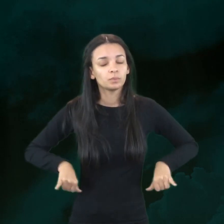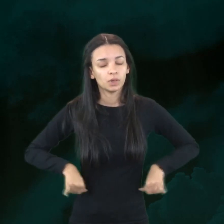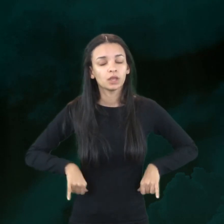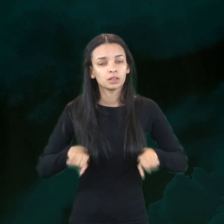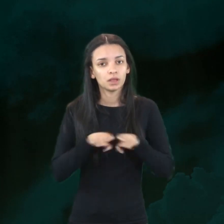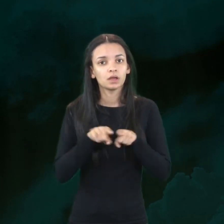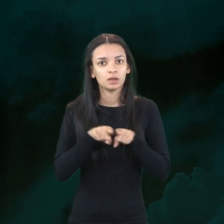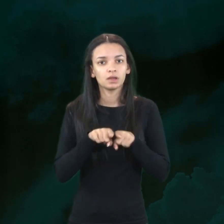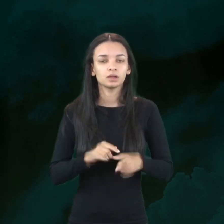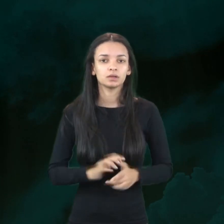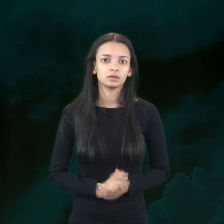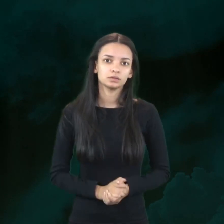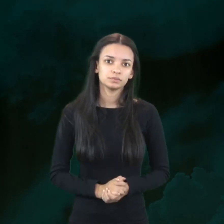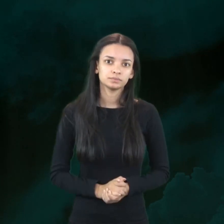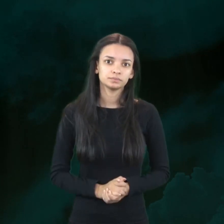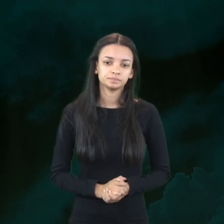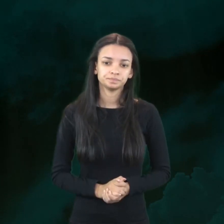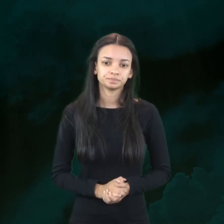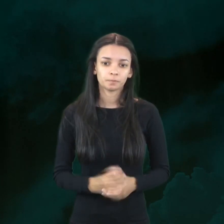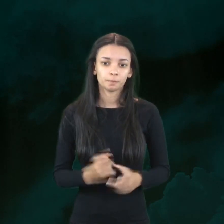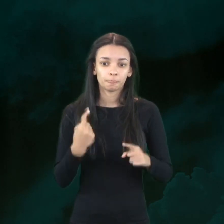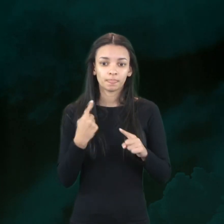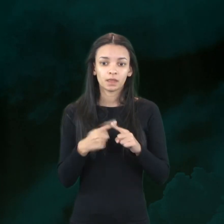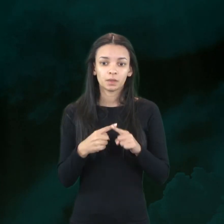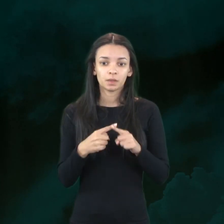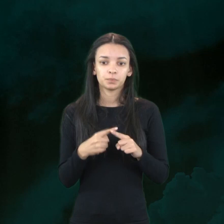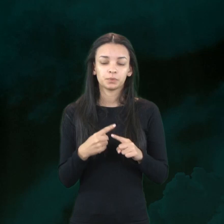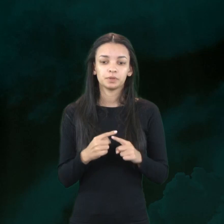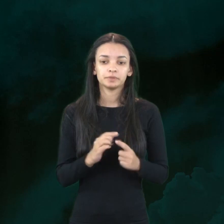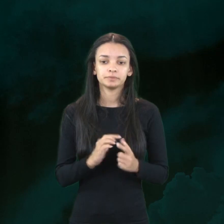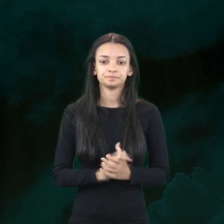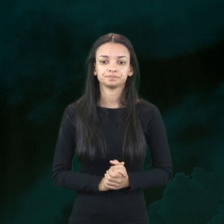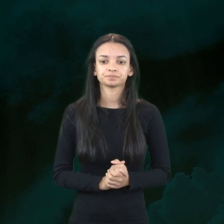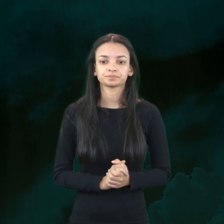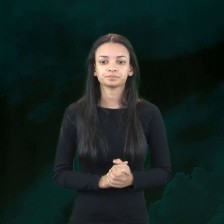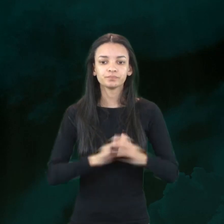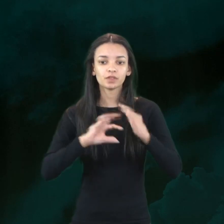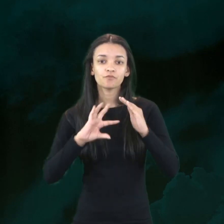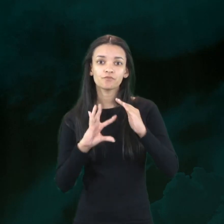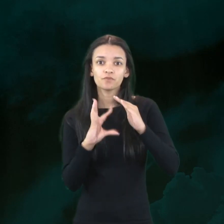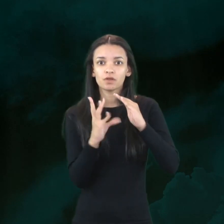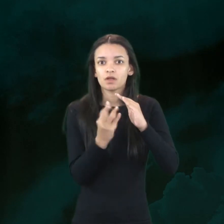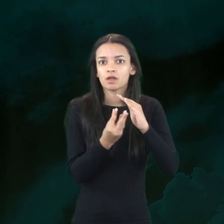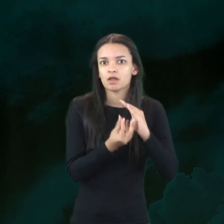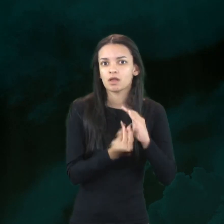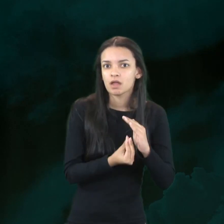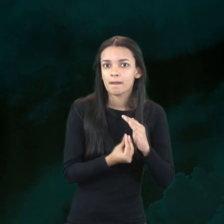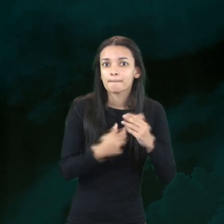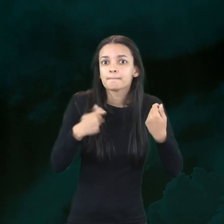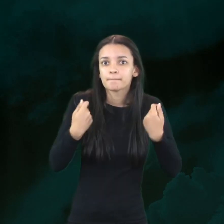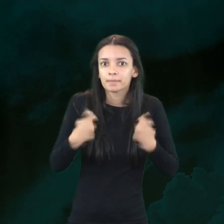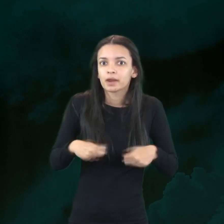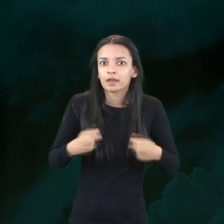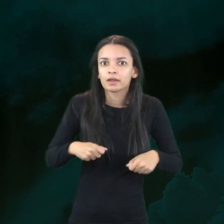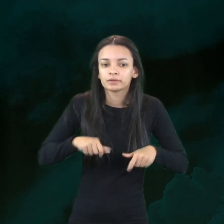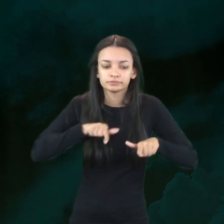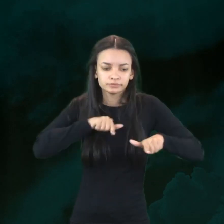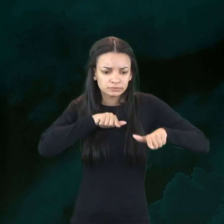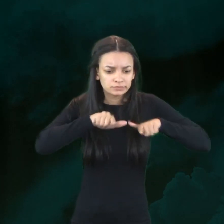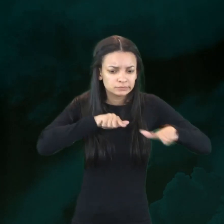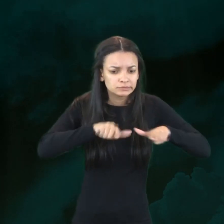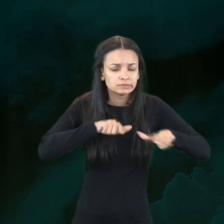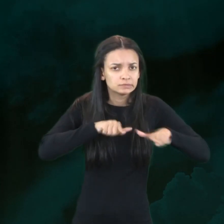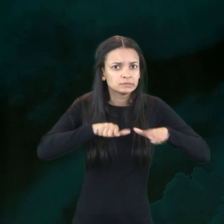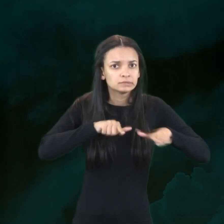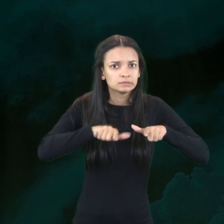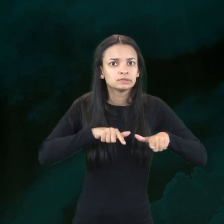esse organismo vivo não se forma sem esse trabalho intenso, com fadigas,